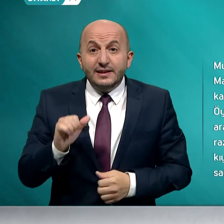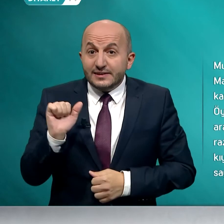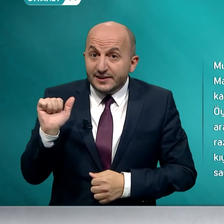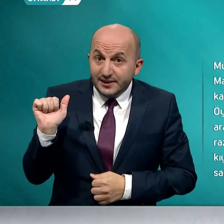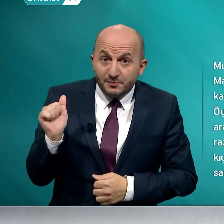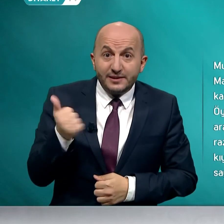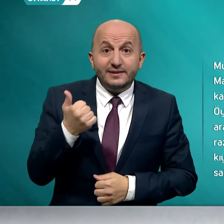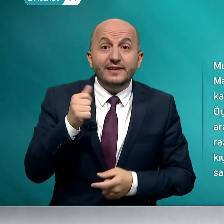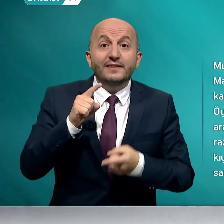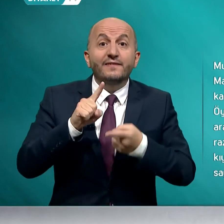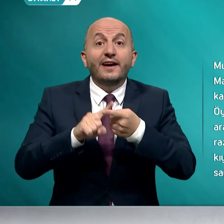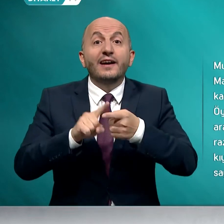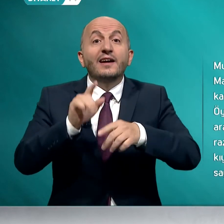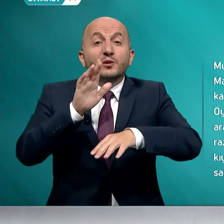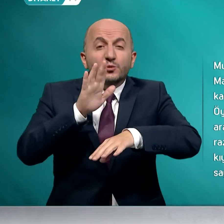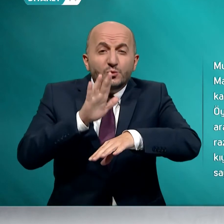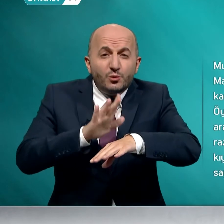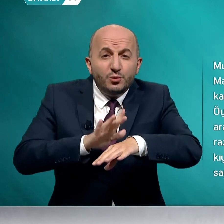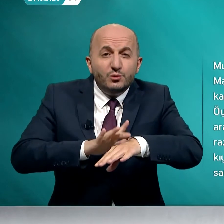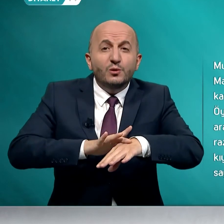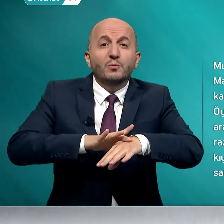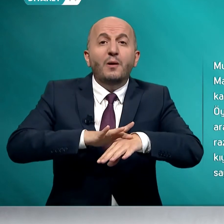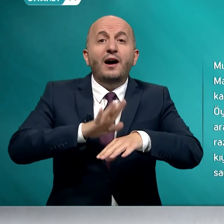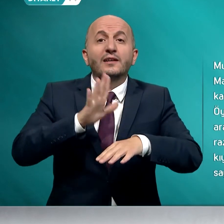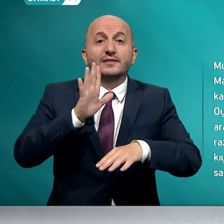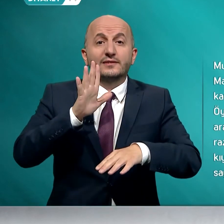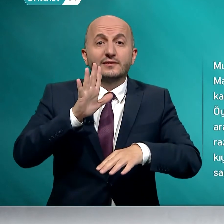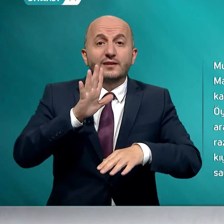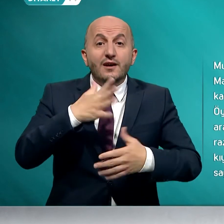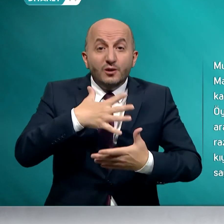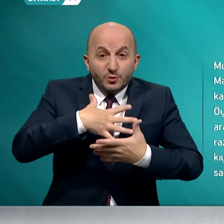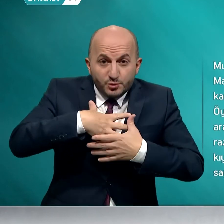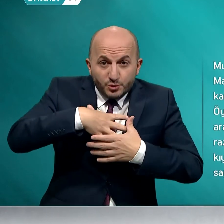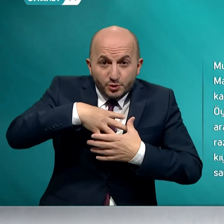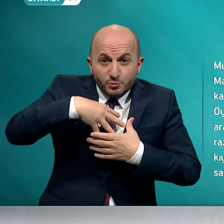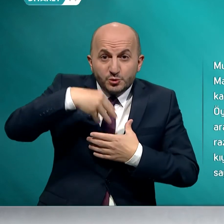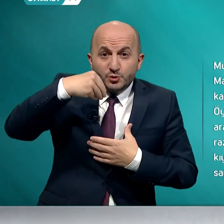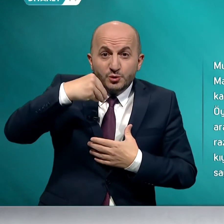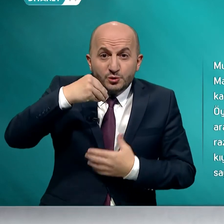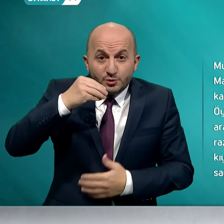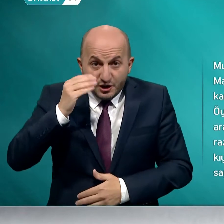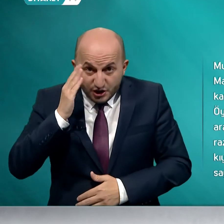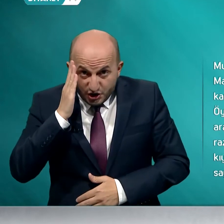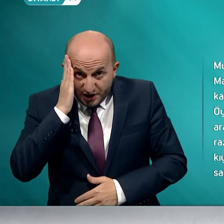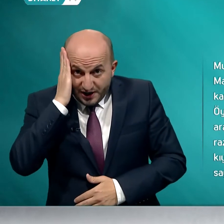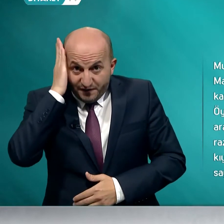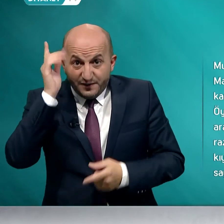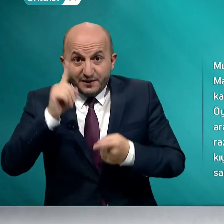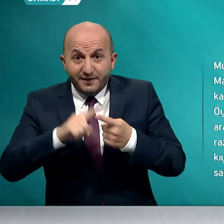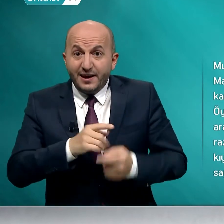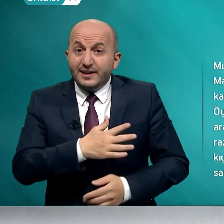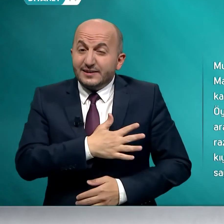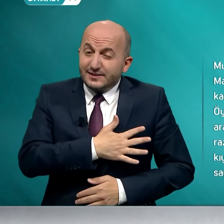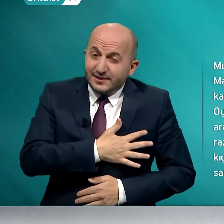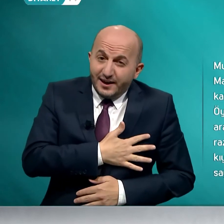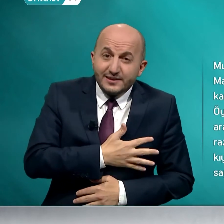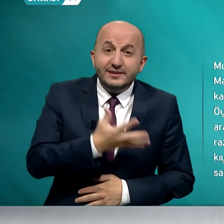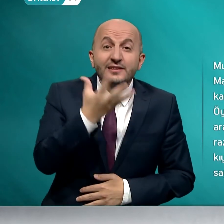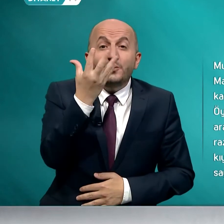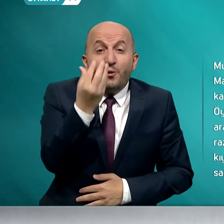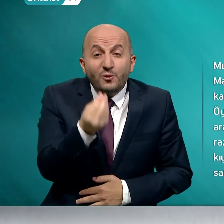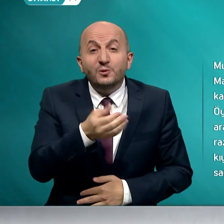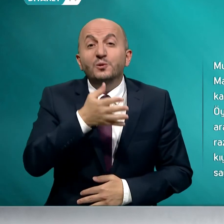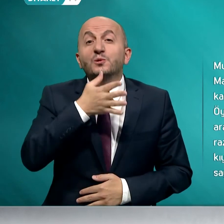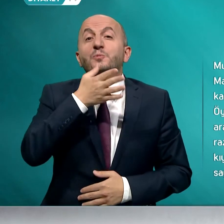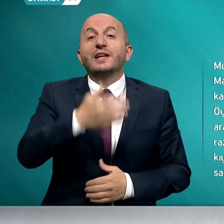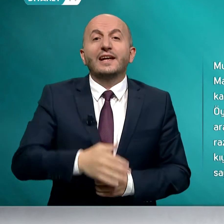Bedenimizin kıymetli ve dokunulmaz, ruhumuzun şerefli ve